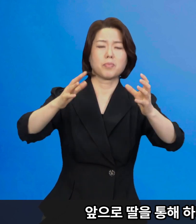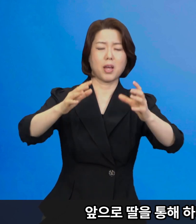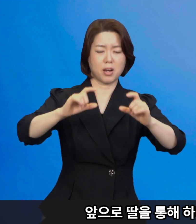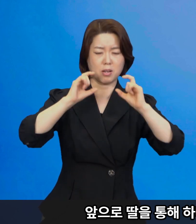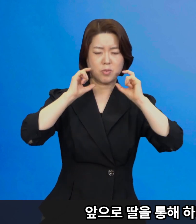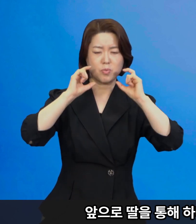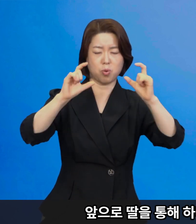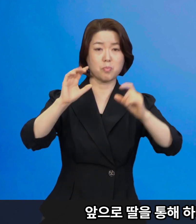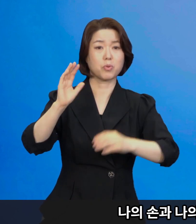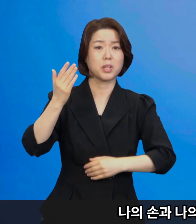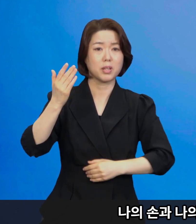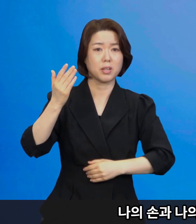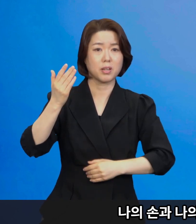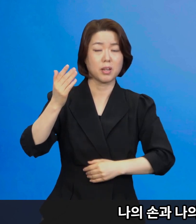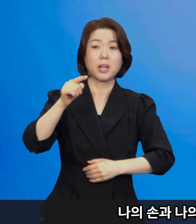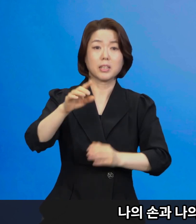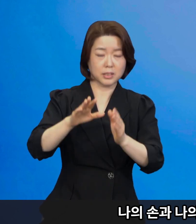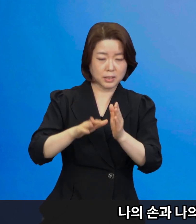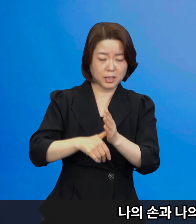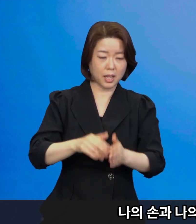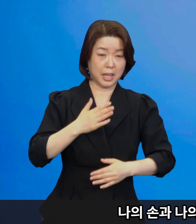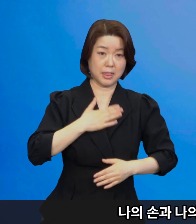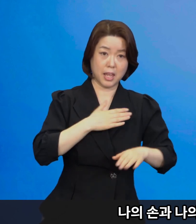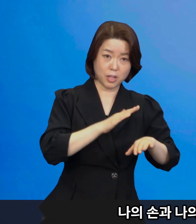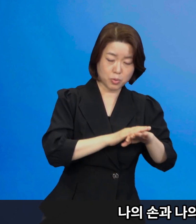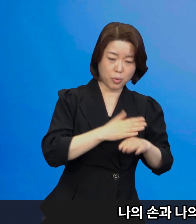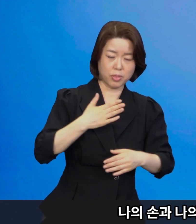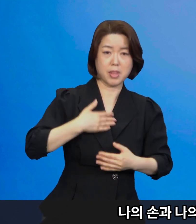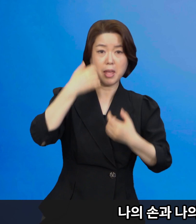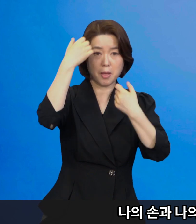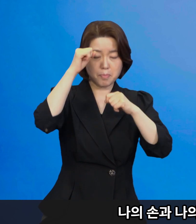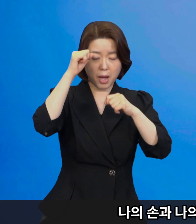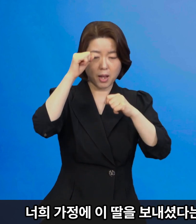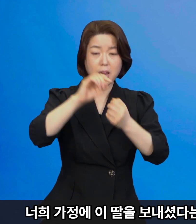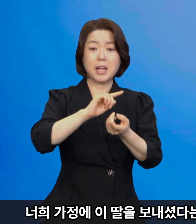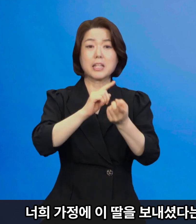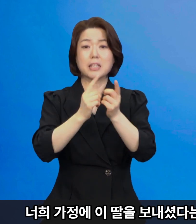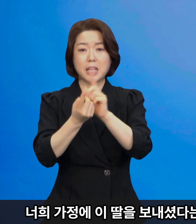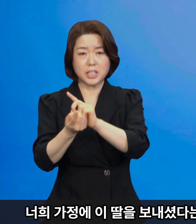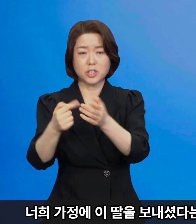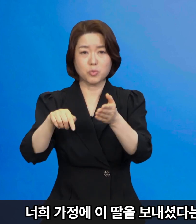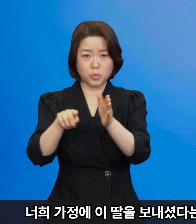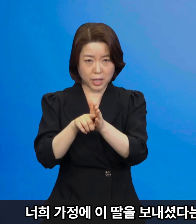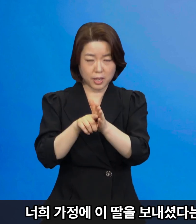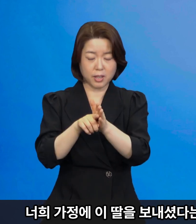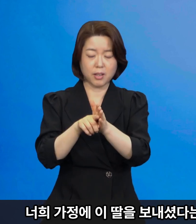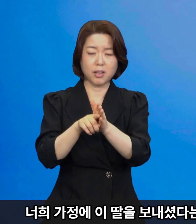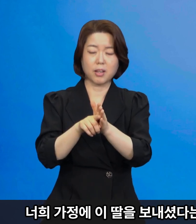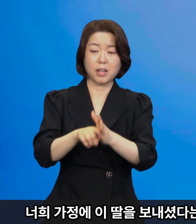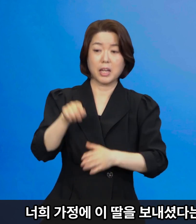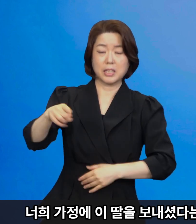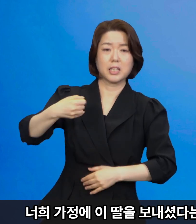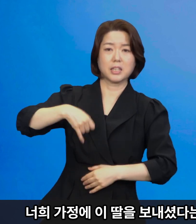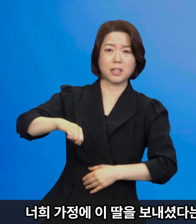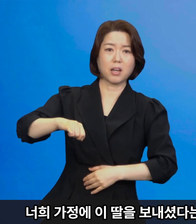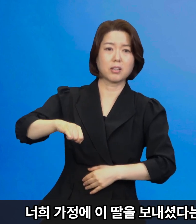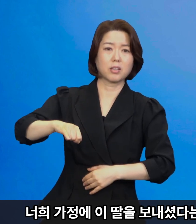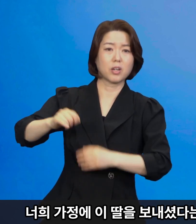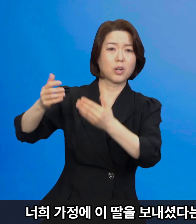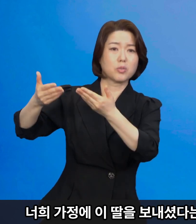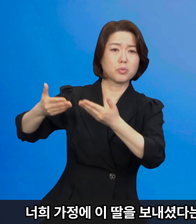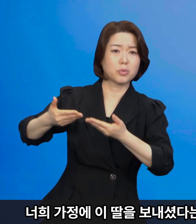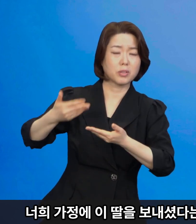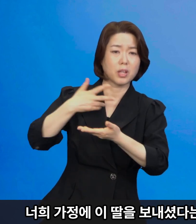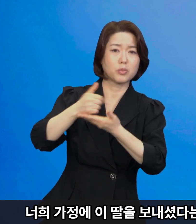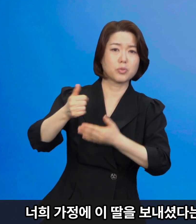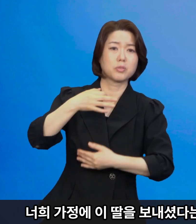선포될 것인데 나의 손과 나의 발을 대신하기 위해 너희 가정에 이 딸을 보내셨다는